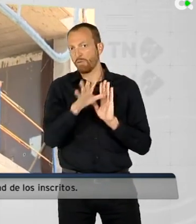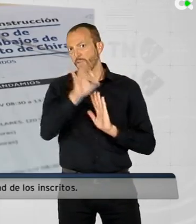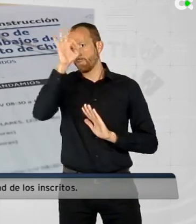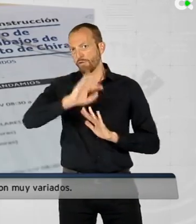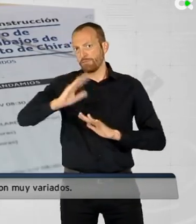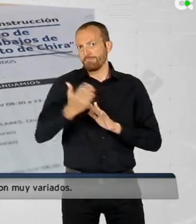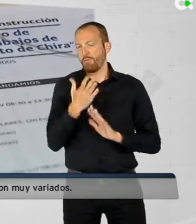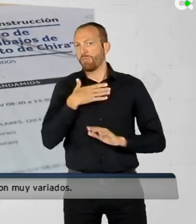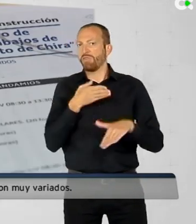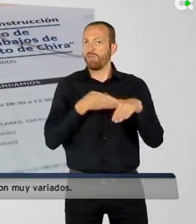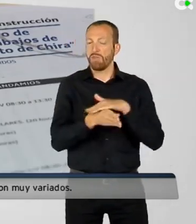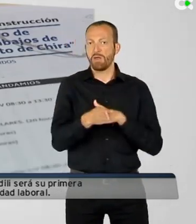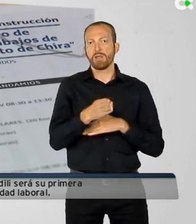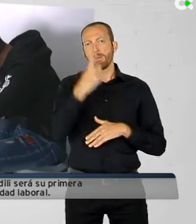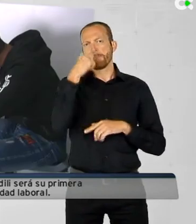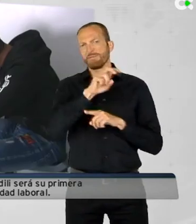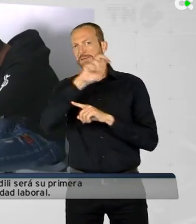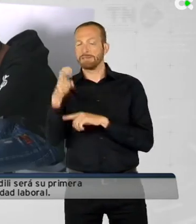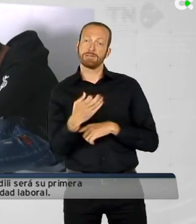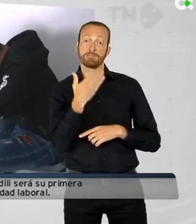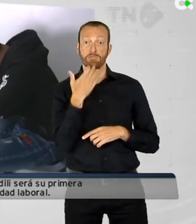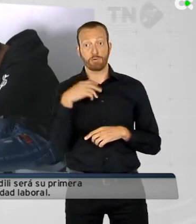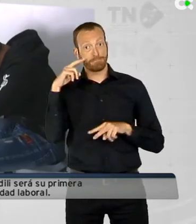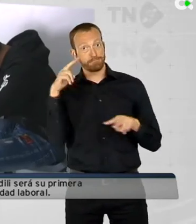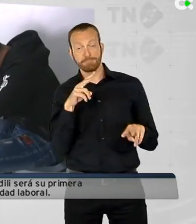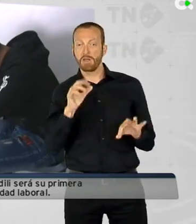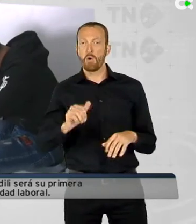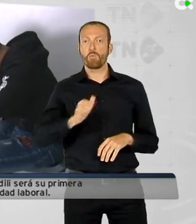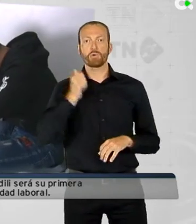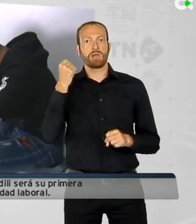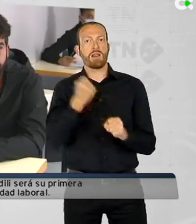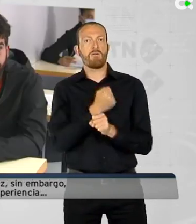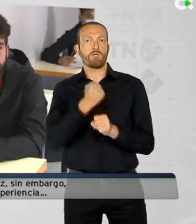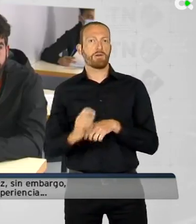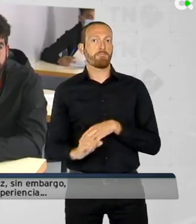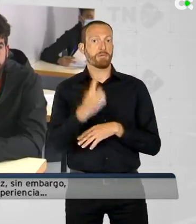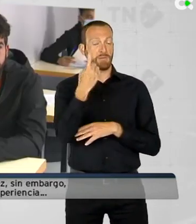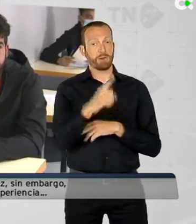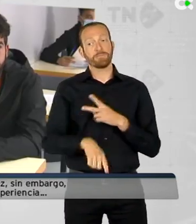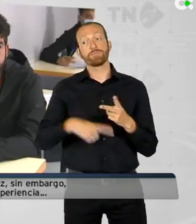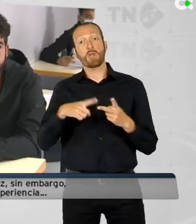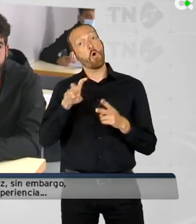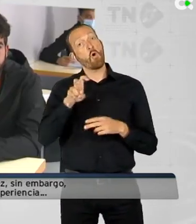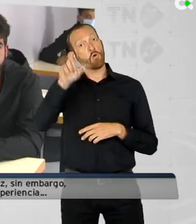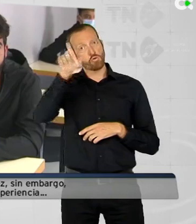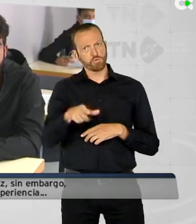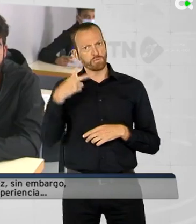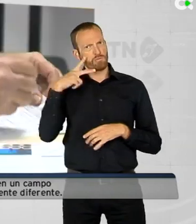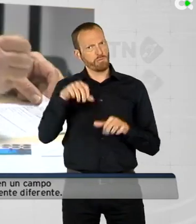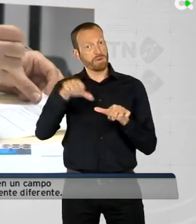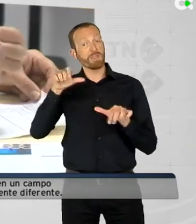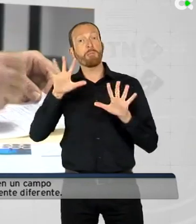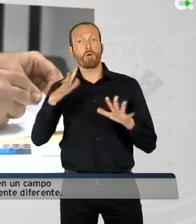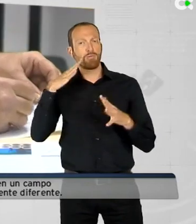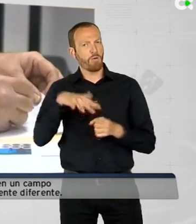inscritos. Los perfiles son muy variados. Para Ana Selfadili será su primera oportunidad laboral. Airam Suárez, sin embargo, tiene experiencia,